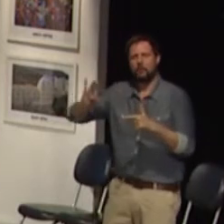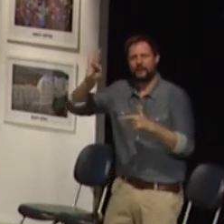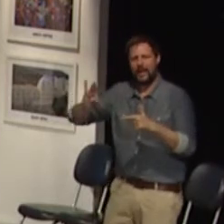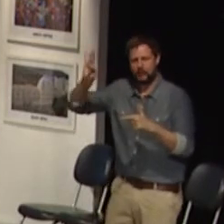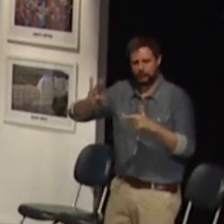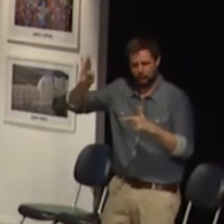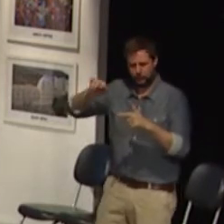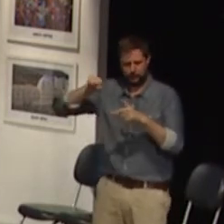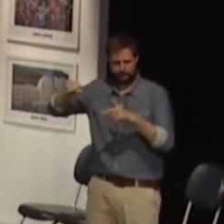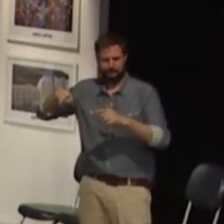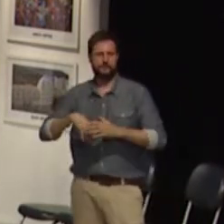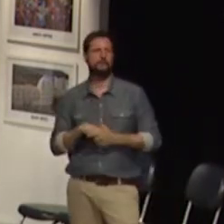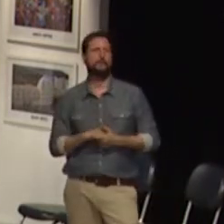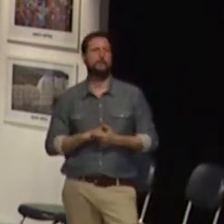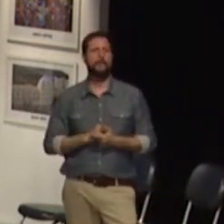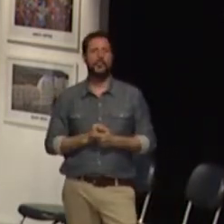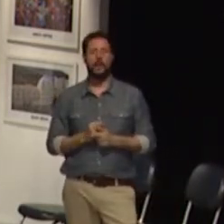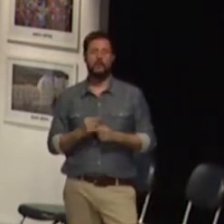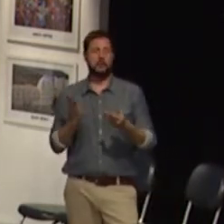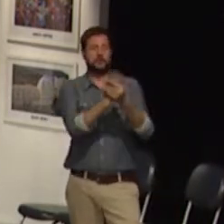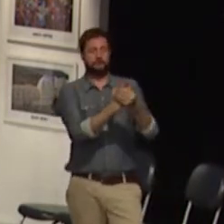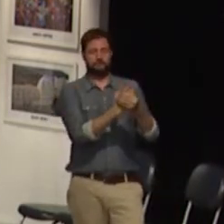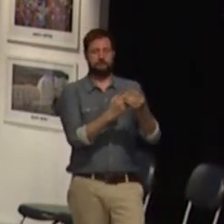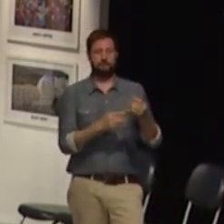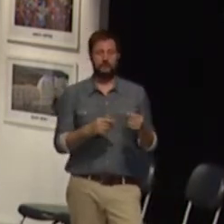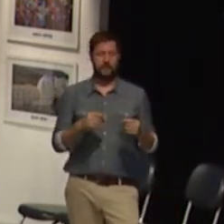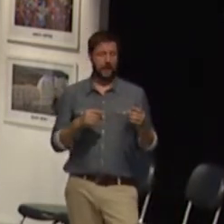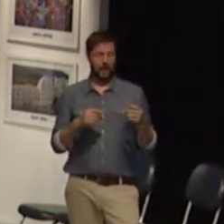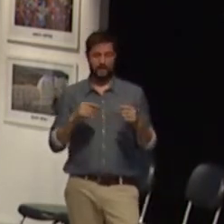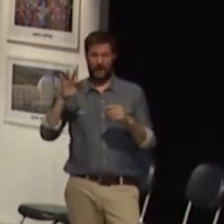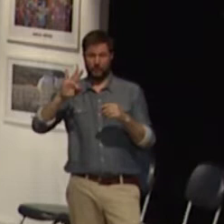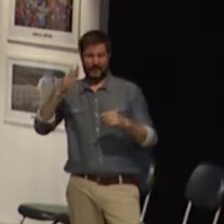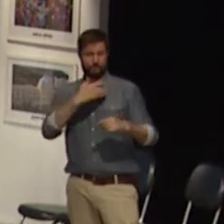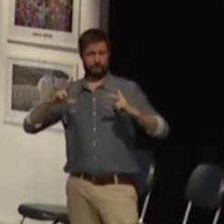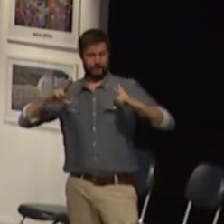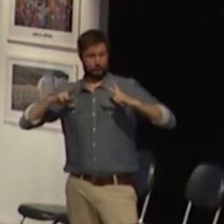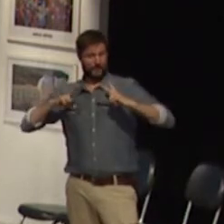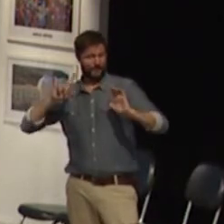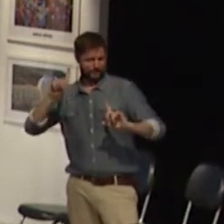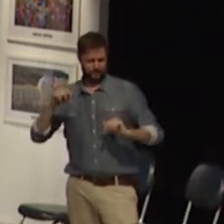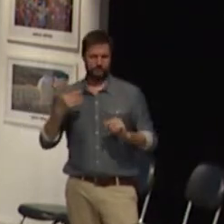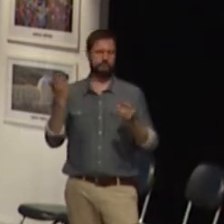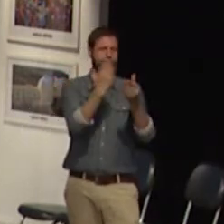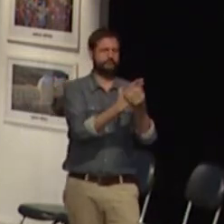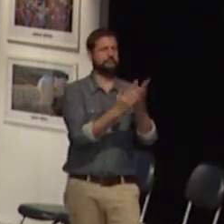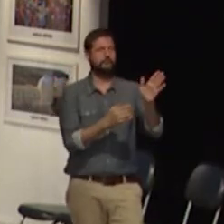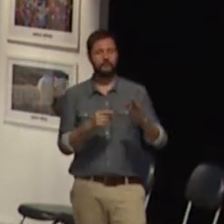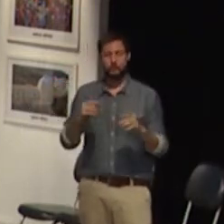problema com o intérprete dentro da faculdade. E aí, botou lá o processo. Aí, a faculdade privada,